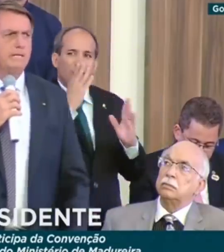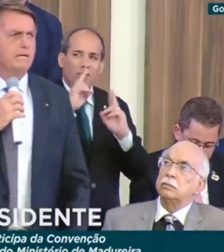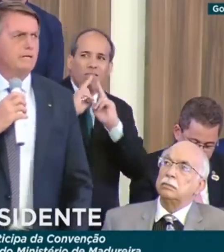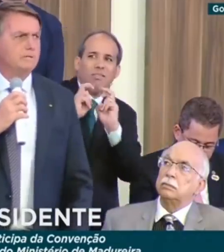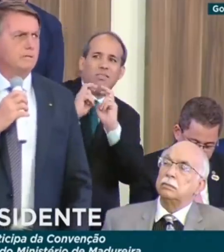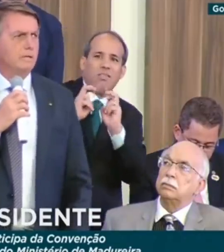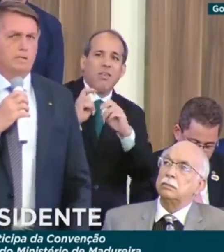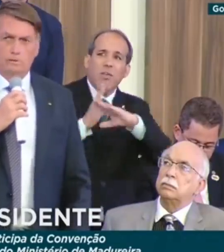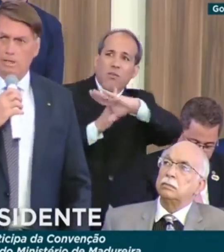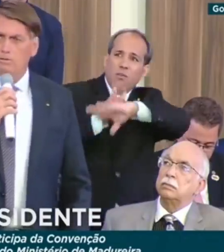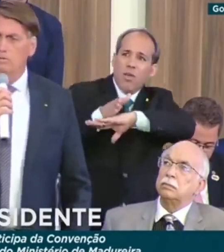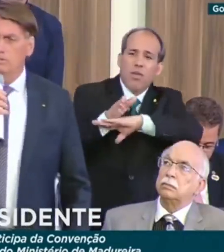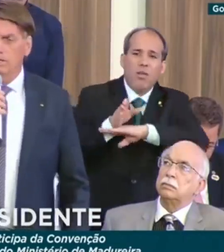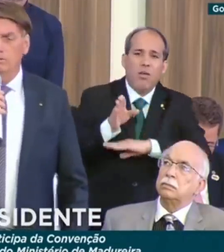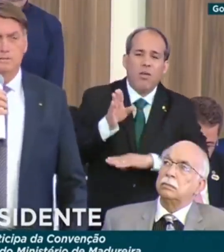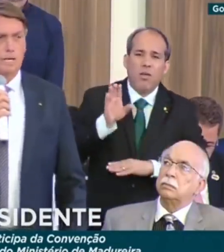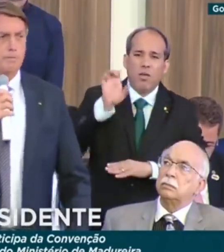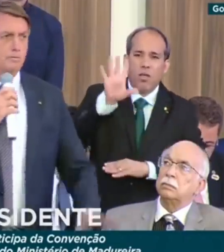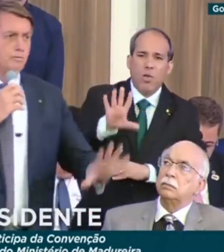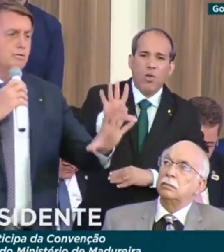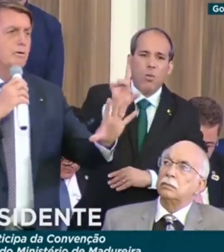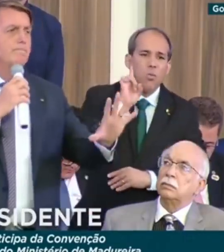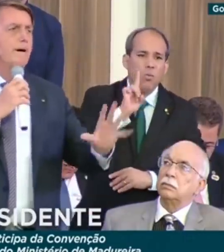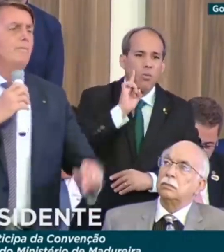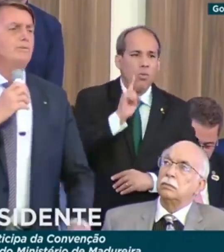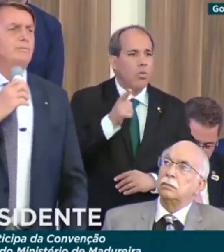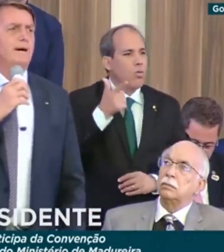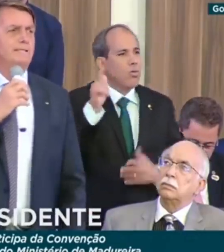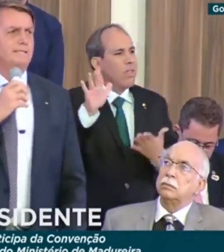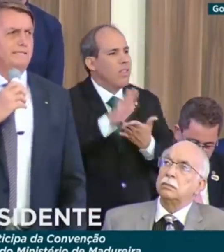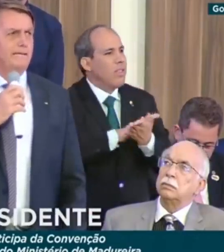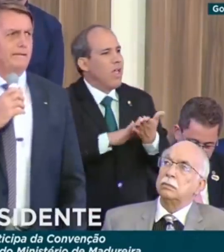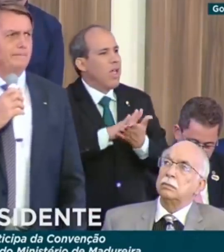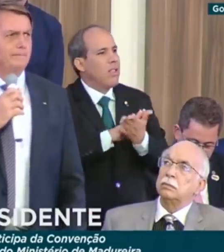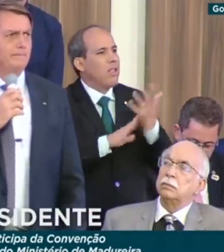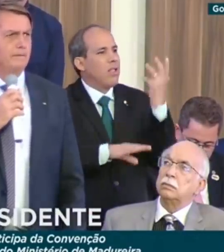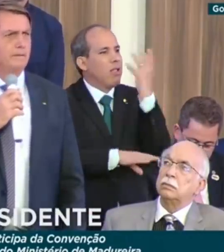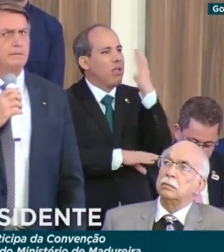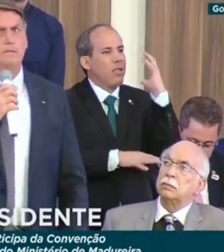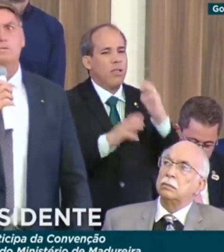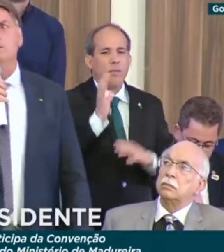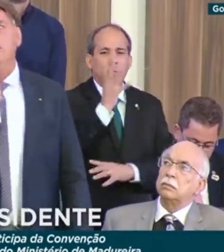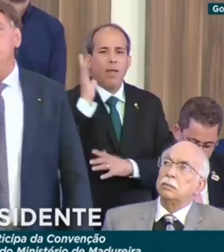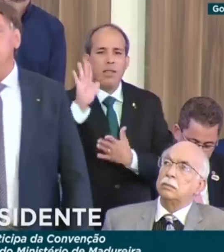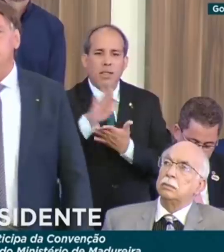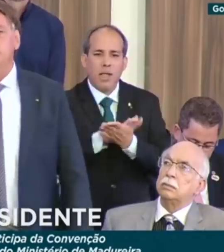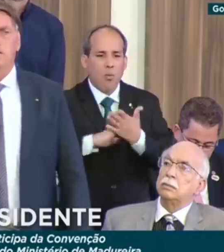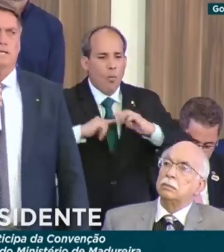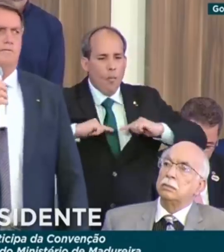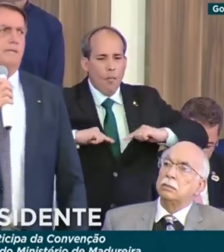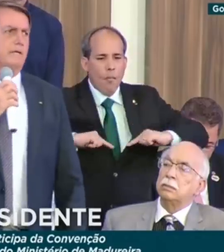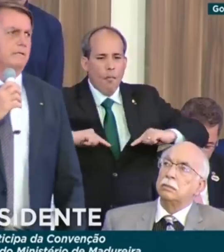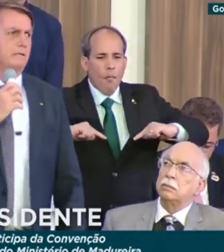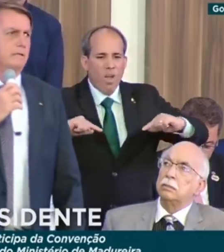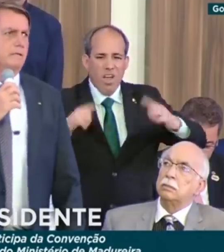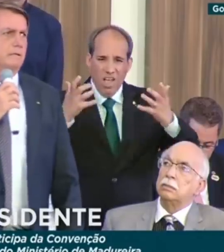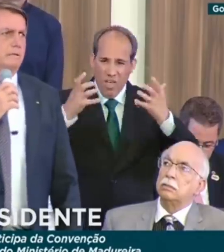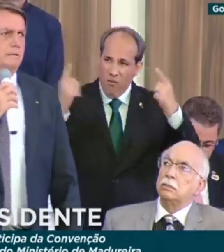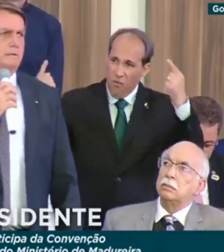estados americanos, nós não notamos um só palmo de mata ciliar. Não são esses que têm que